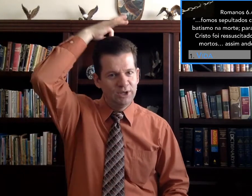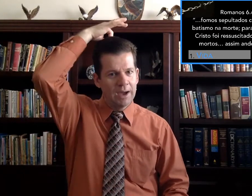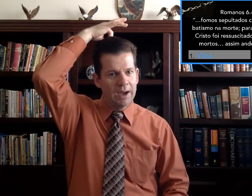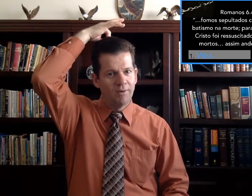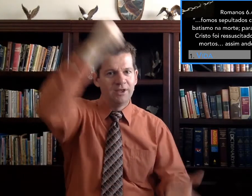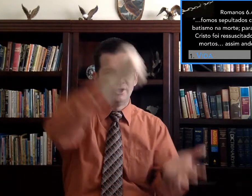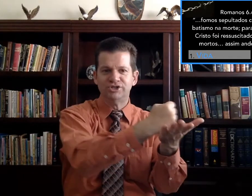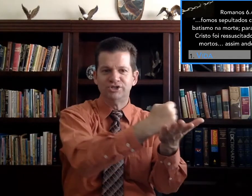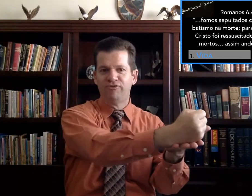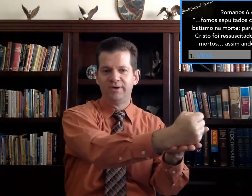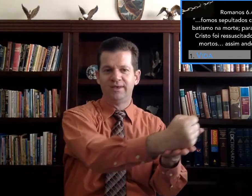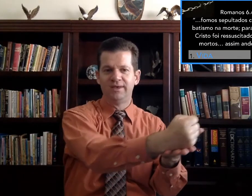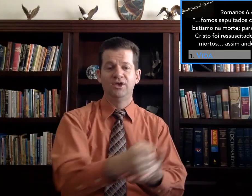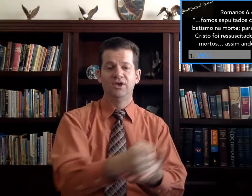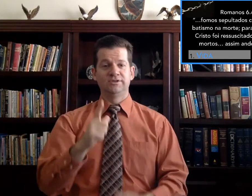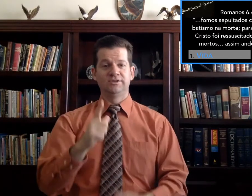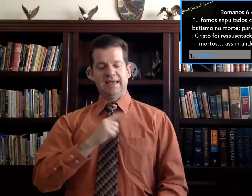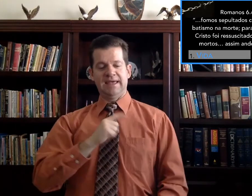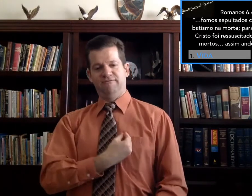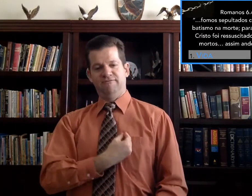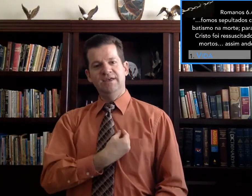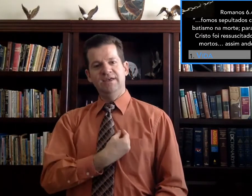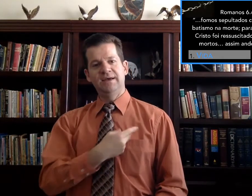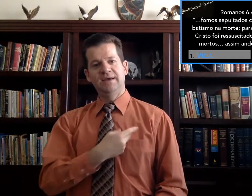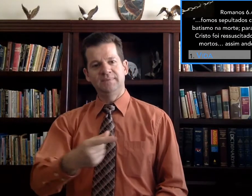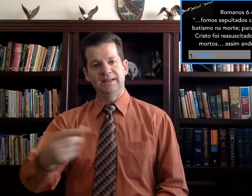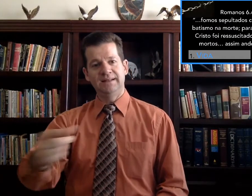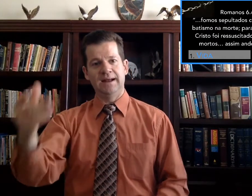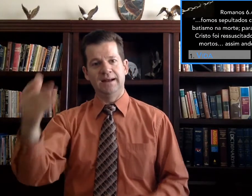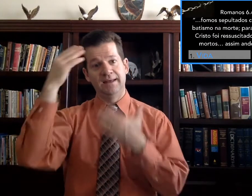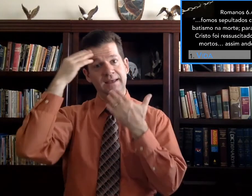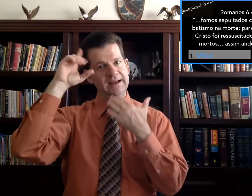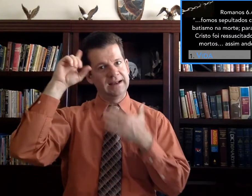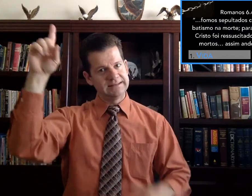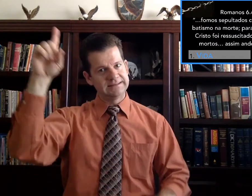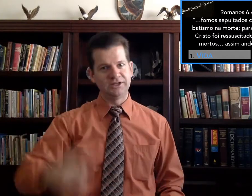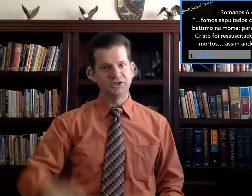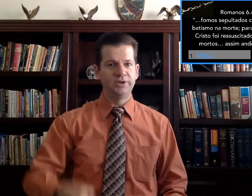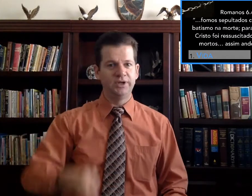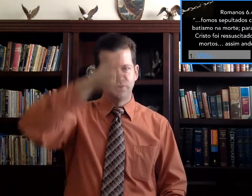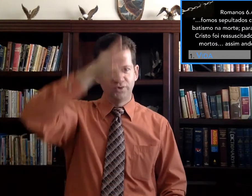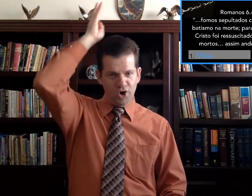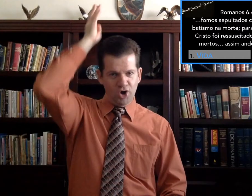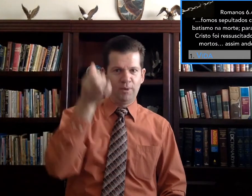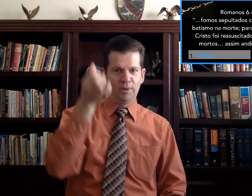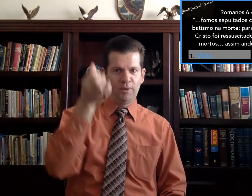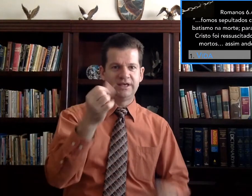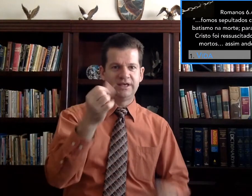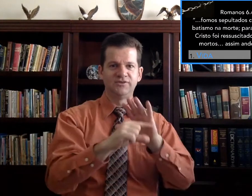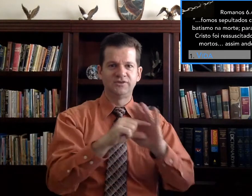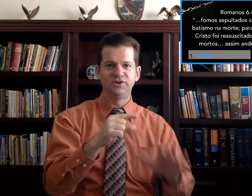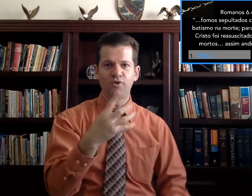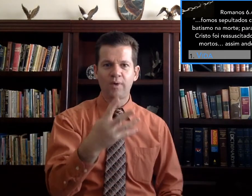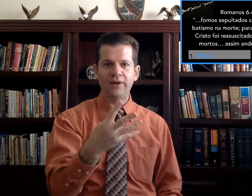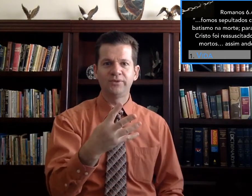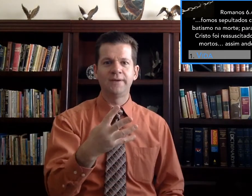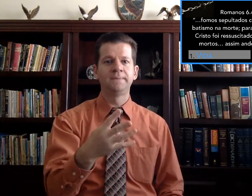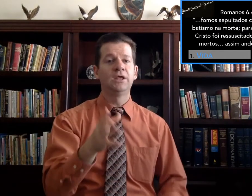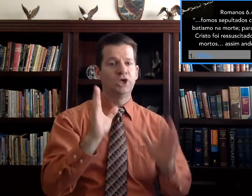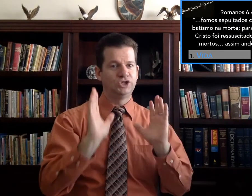espiritual, já foi. Você tem vida eterna, graças a Deus por isso. Romanos 6, versículo 4, né? Já